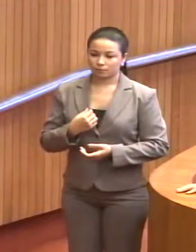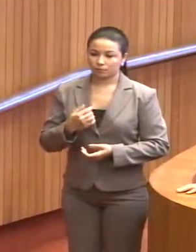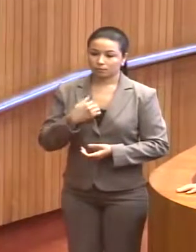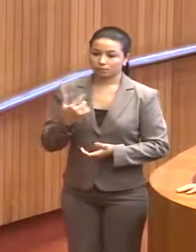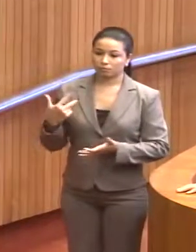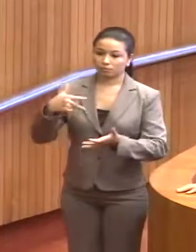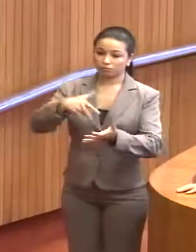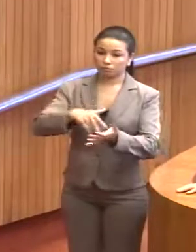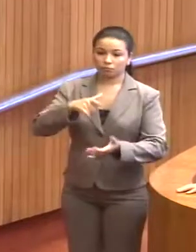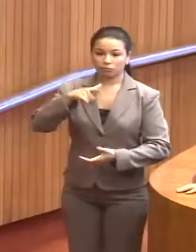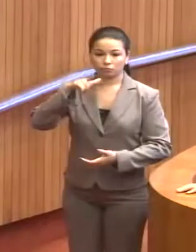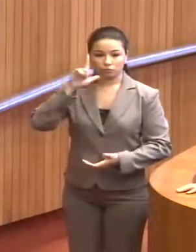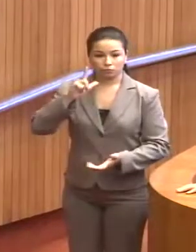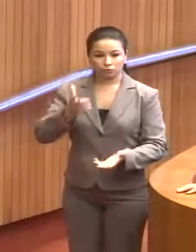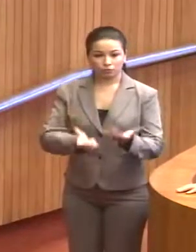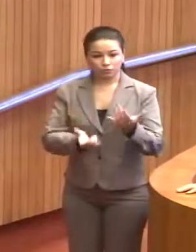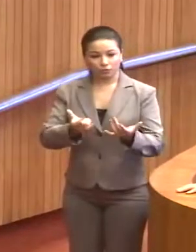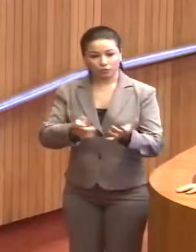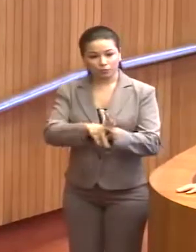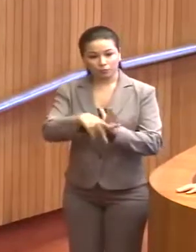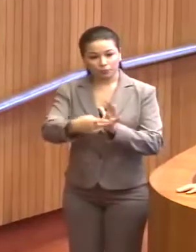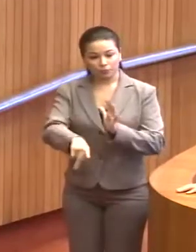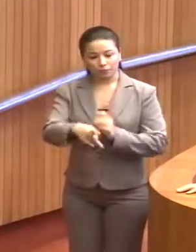estive ontem no velório do Cabo Silva,